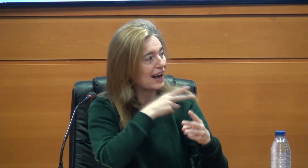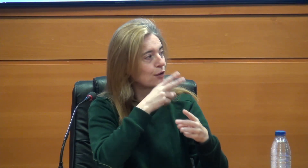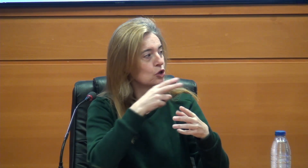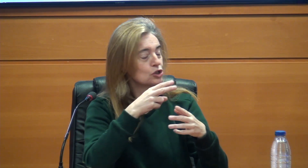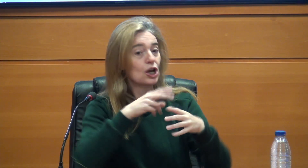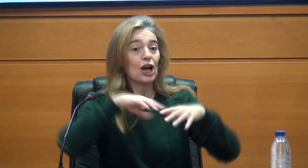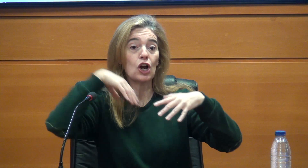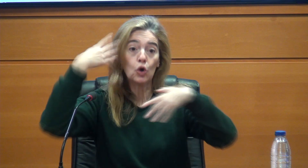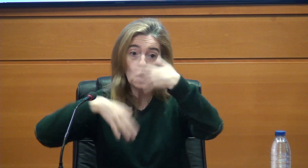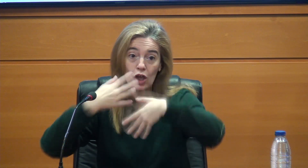vale